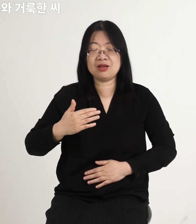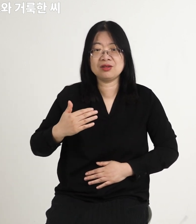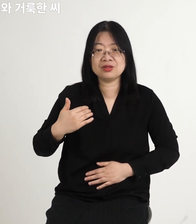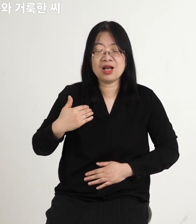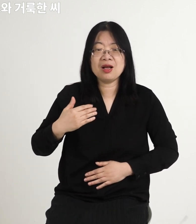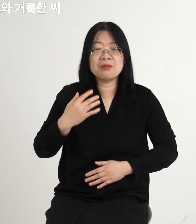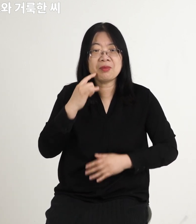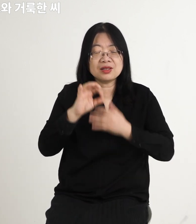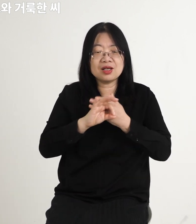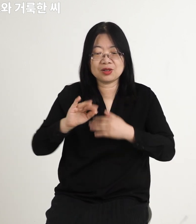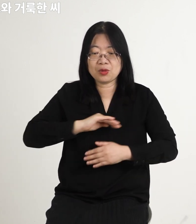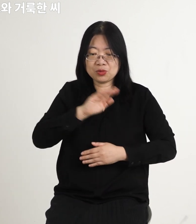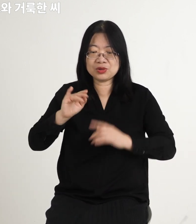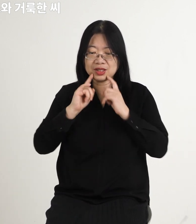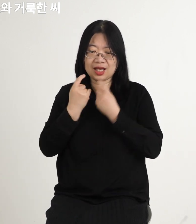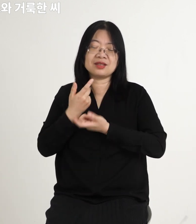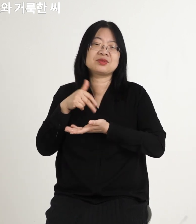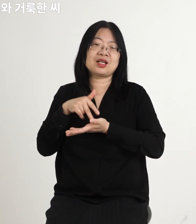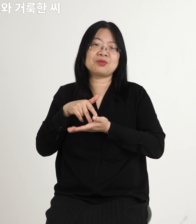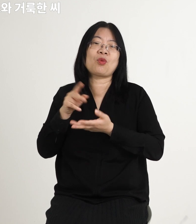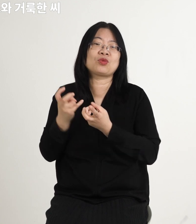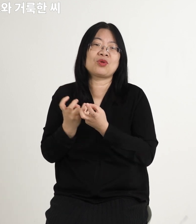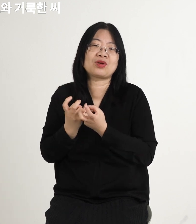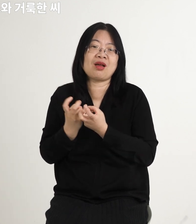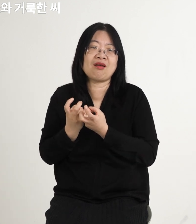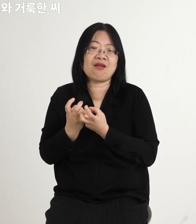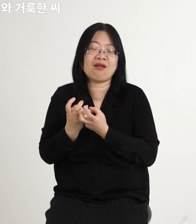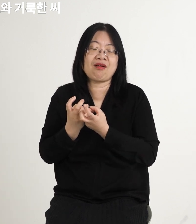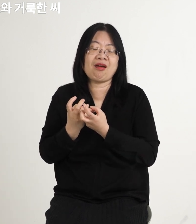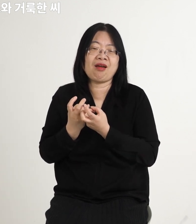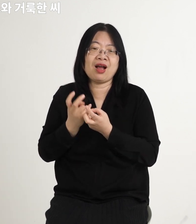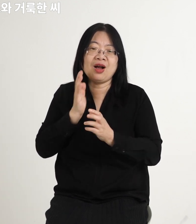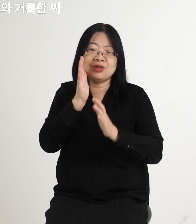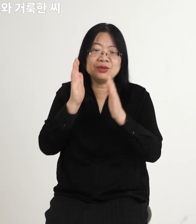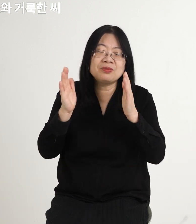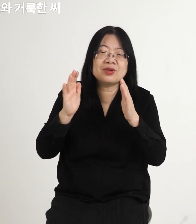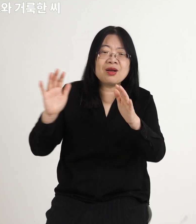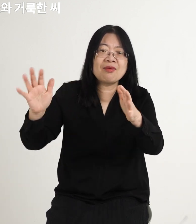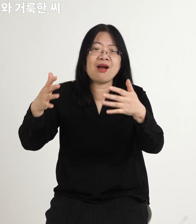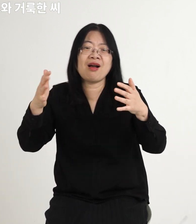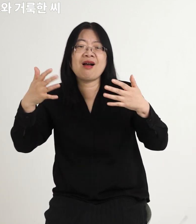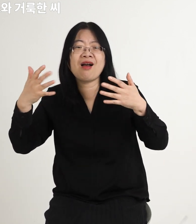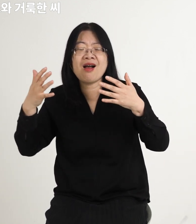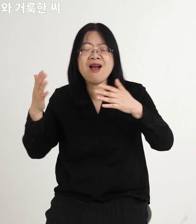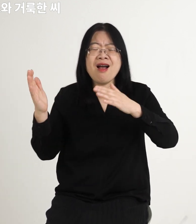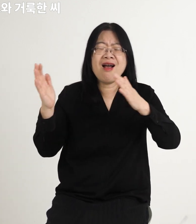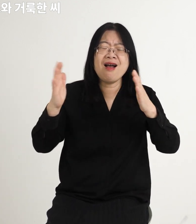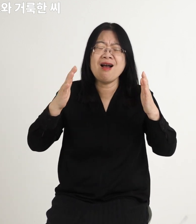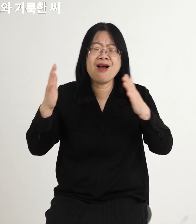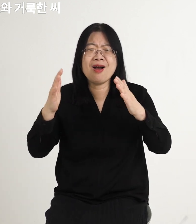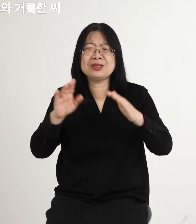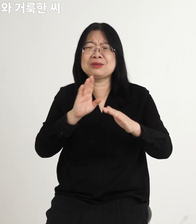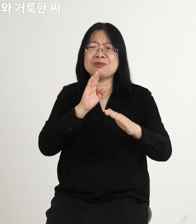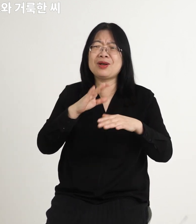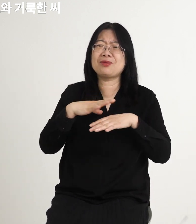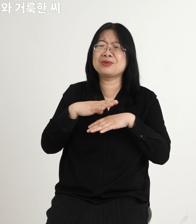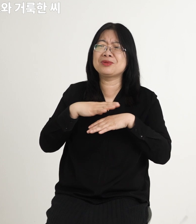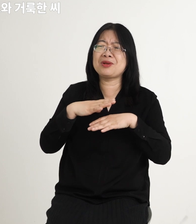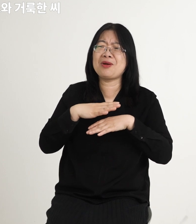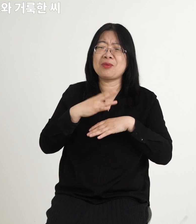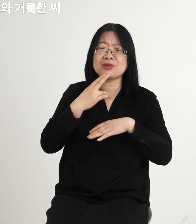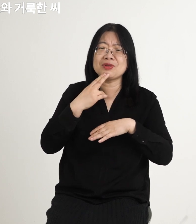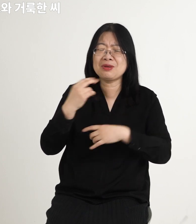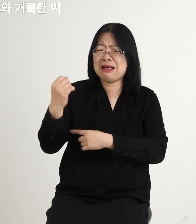상황 속에서 숲이 바람에 흔들림처럼 흔들리지 않겠어요? 예?